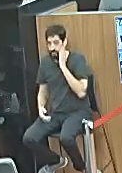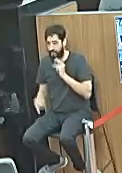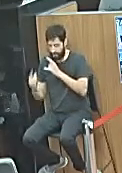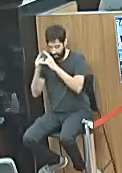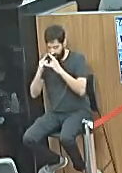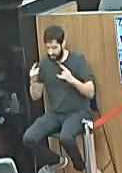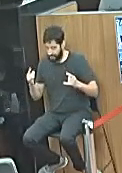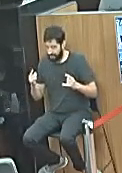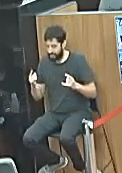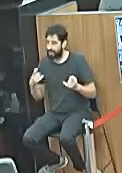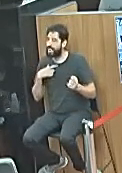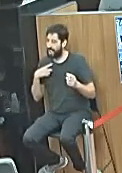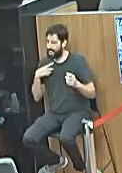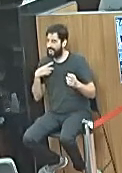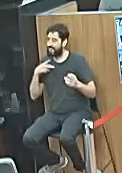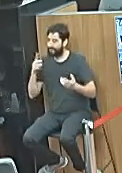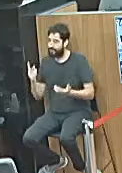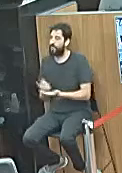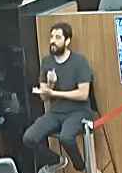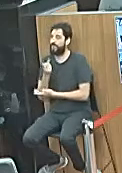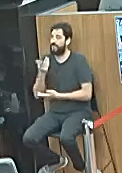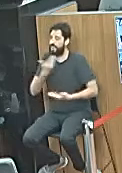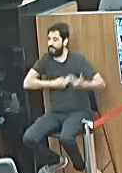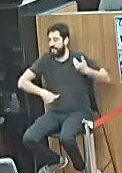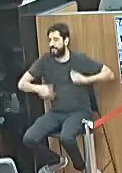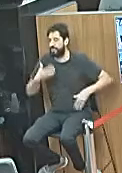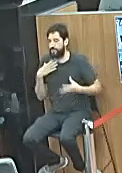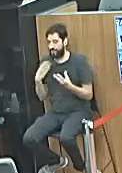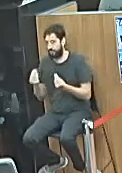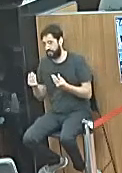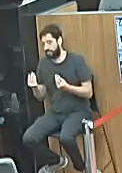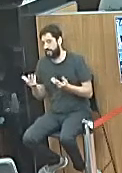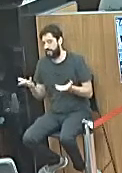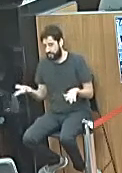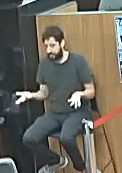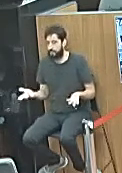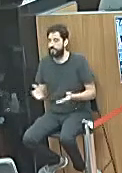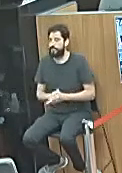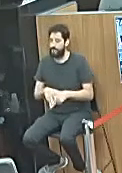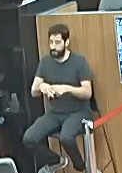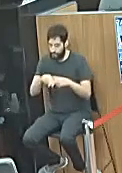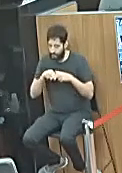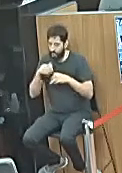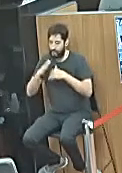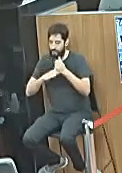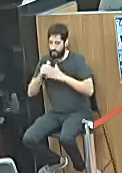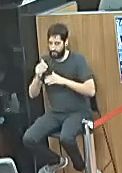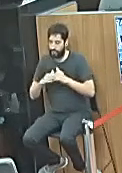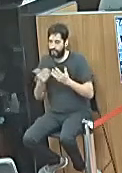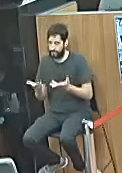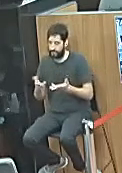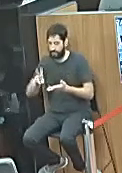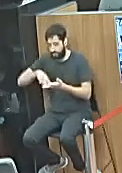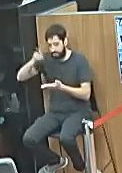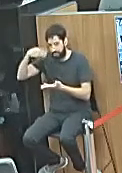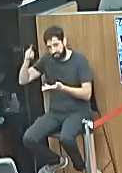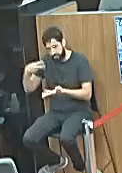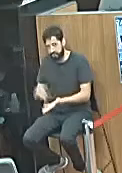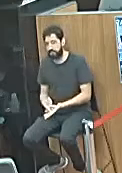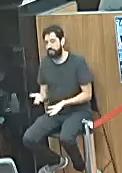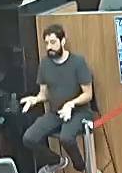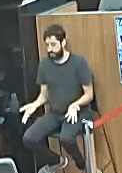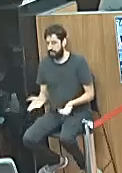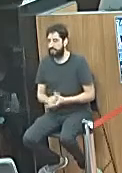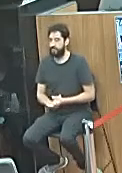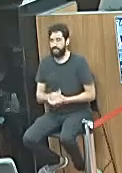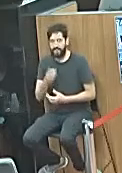tem muita acidentes é inerente à sua profissão ou muito desgaste não é por causa da sua profissão de acrobatas não é